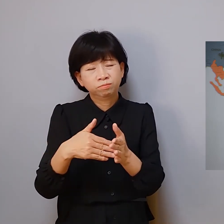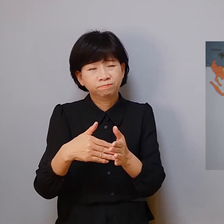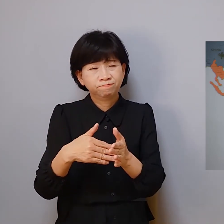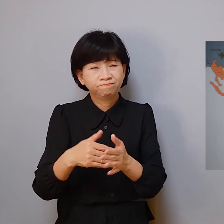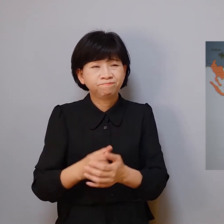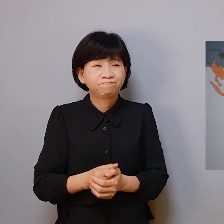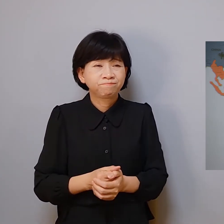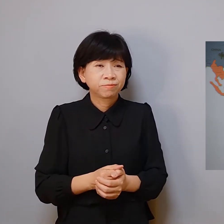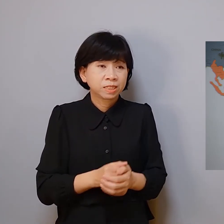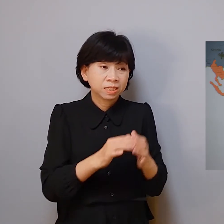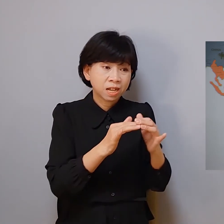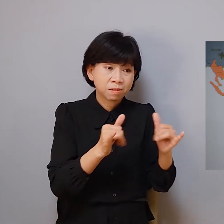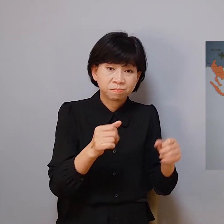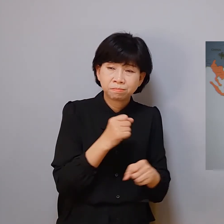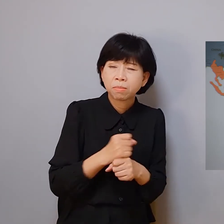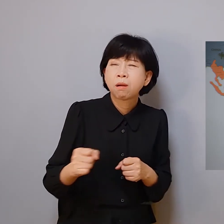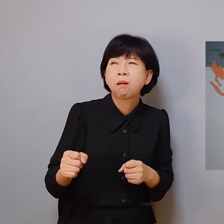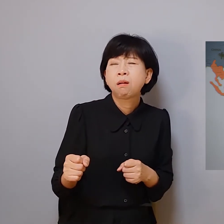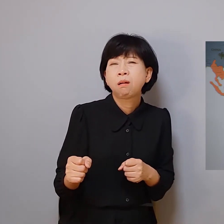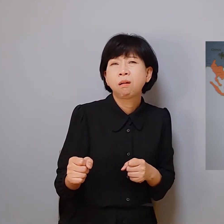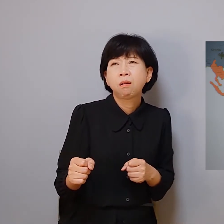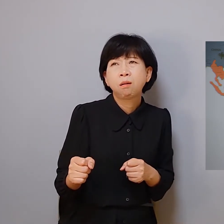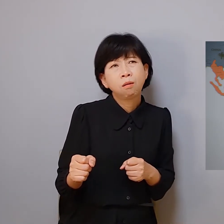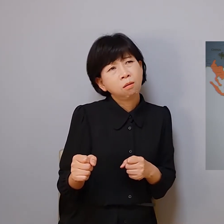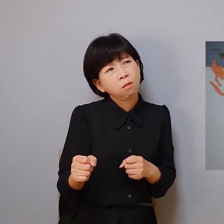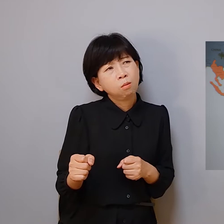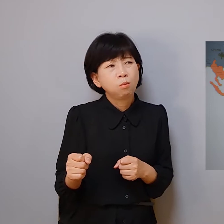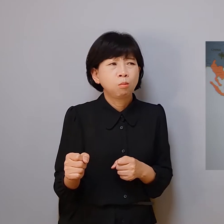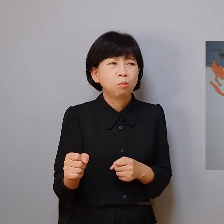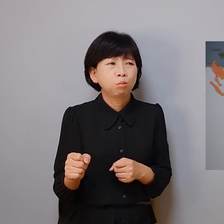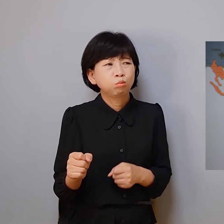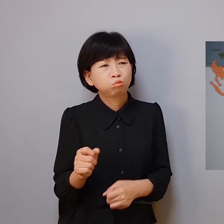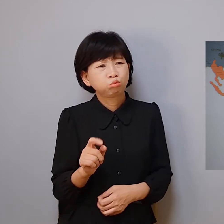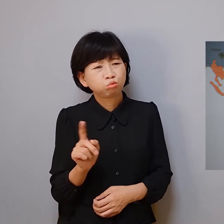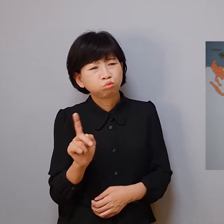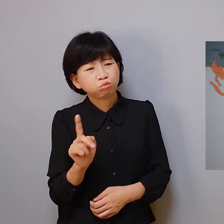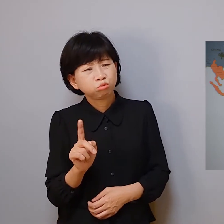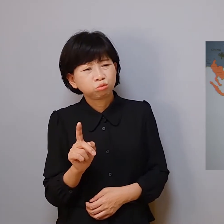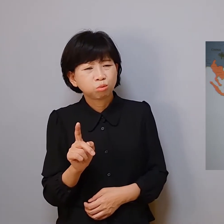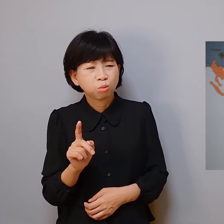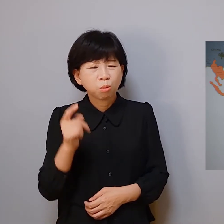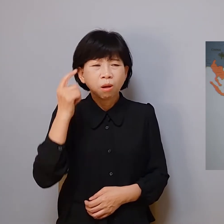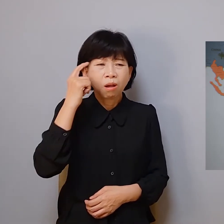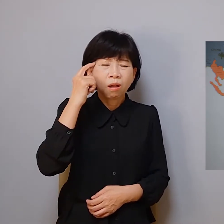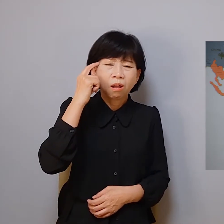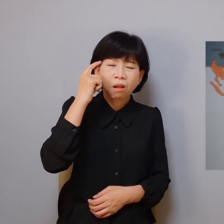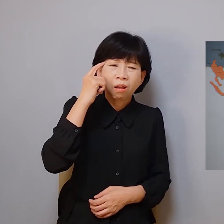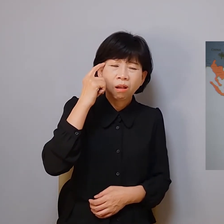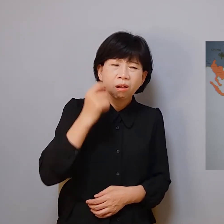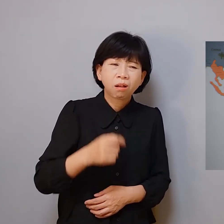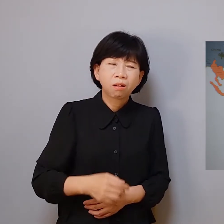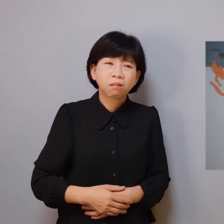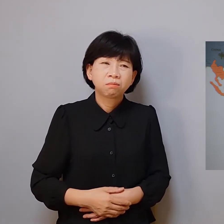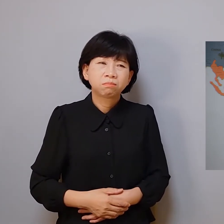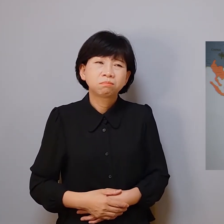만드셨습니다. 사람들은 당황할 수밖에 없었어요. 이게 아닌데 왜 이렇게 됐을까?